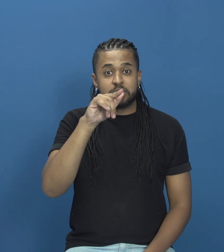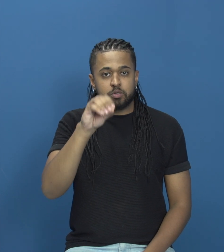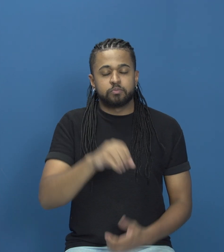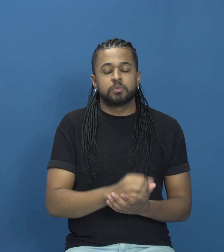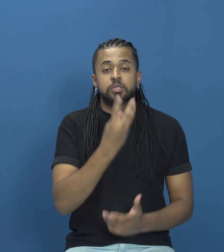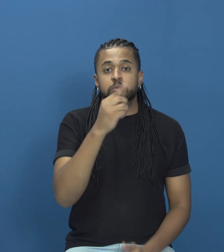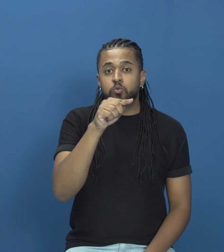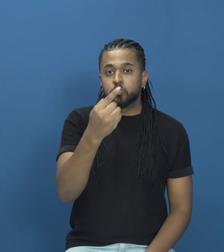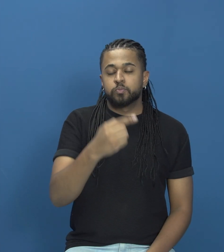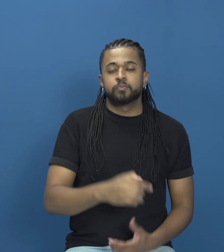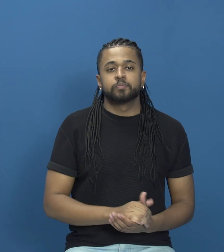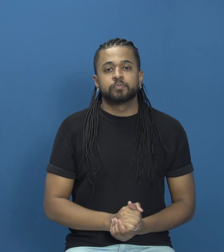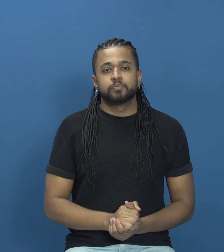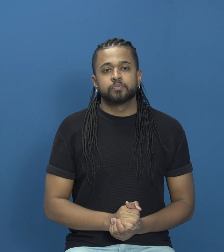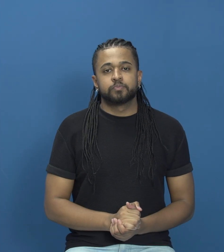3.1.